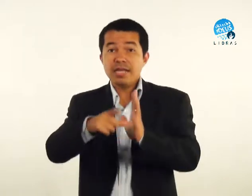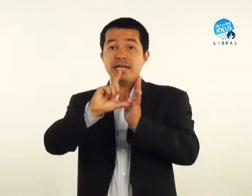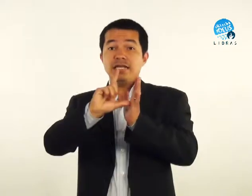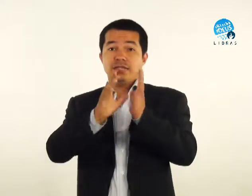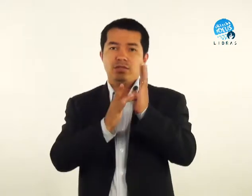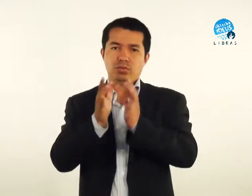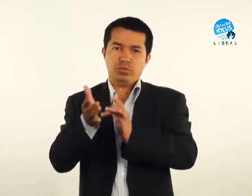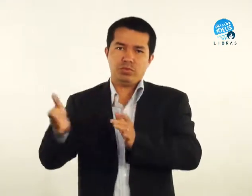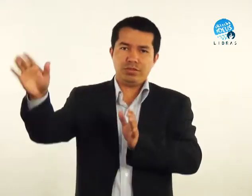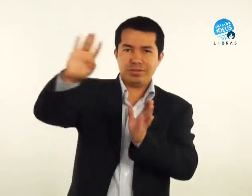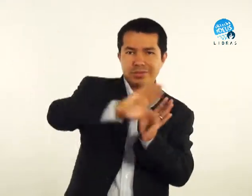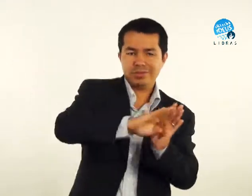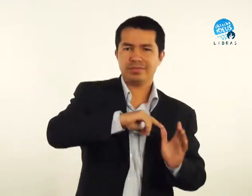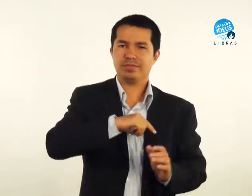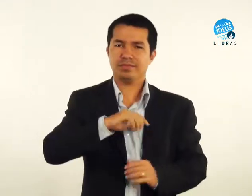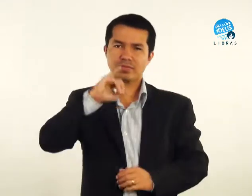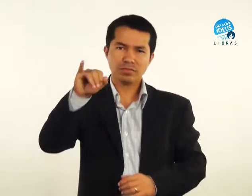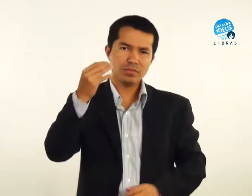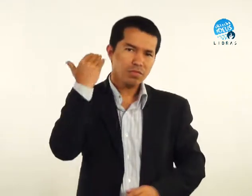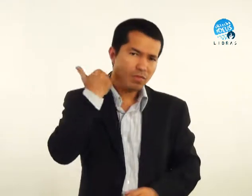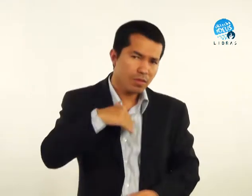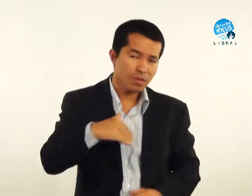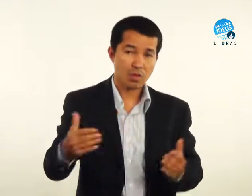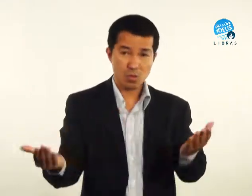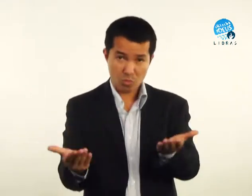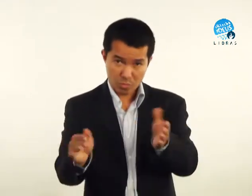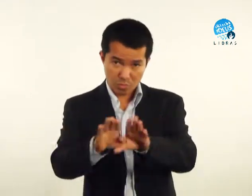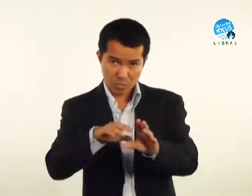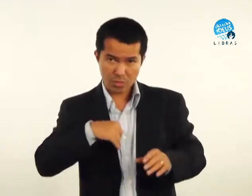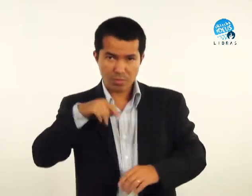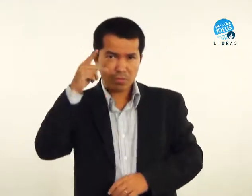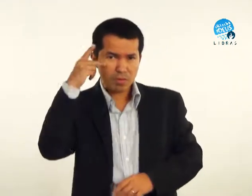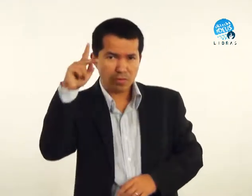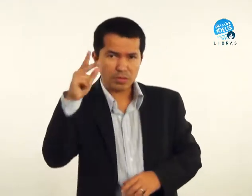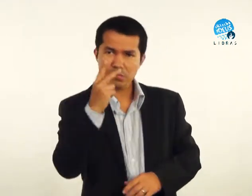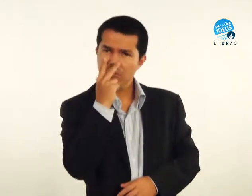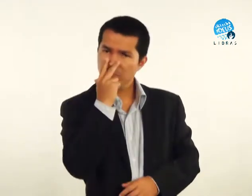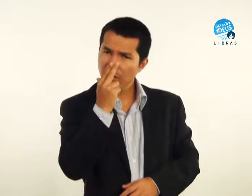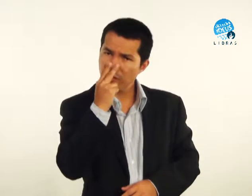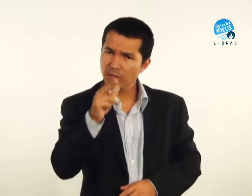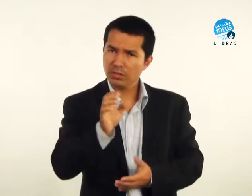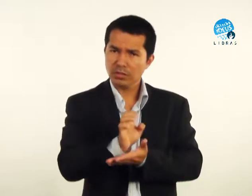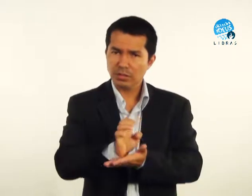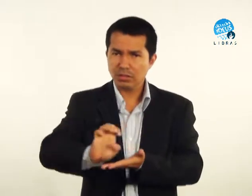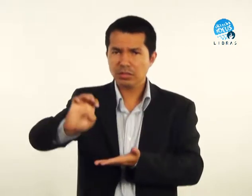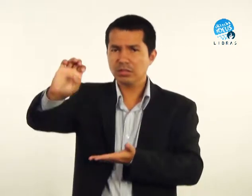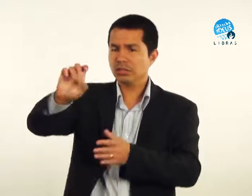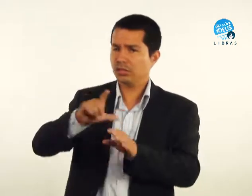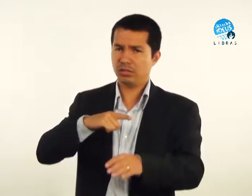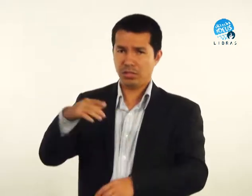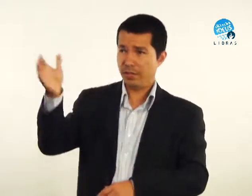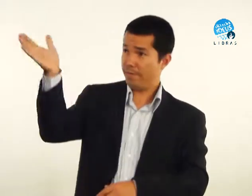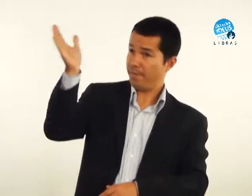profecias que diziam que antes de o Messias vir, um profeta à semelhança de Elias viria sobre a terra. E a Bíblia diz